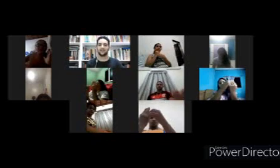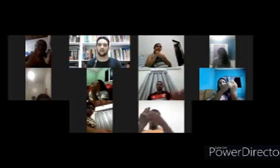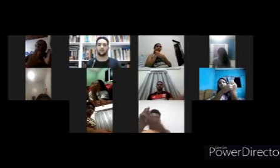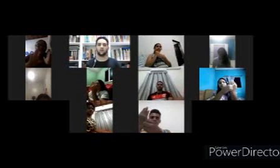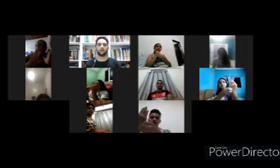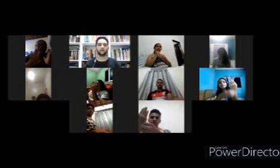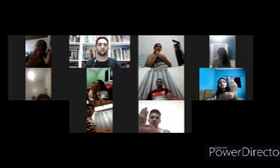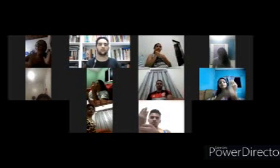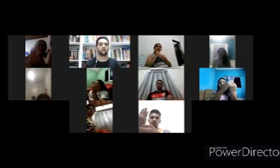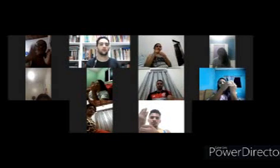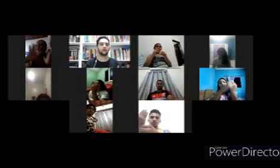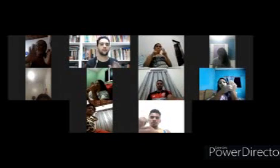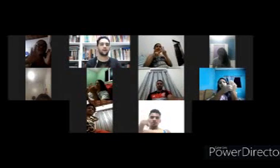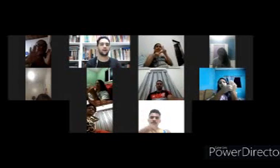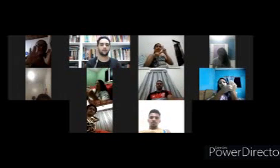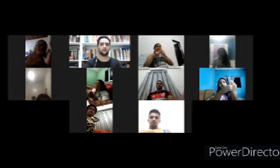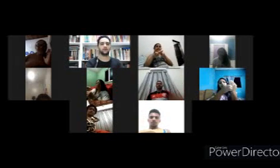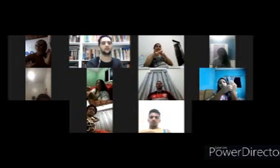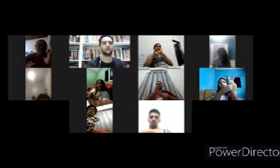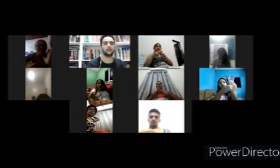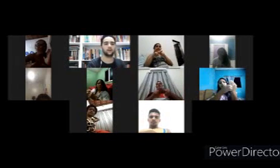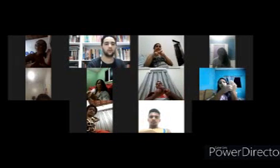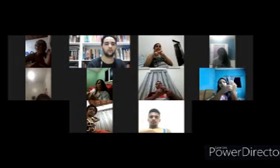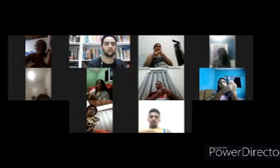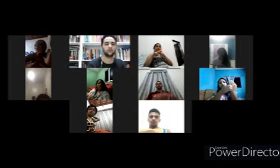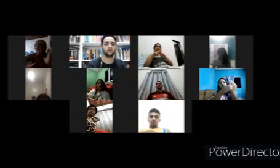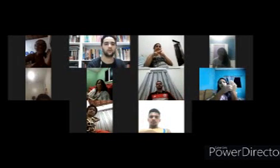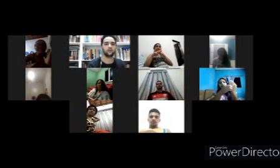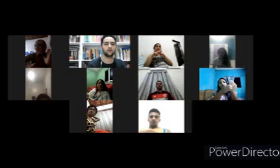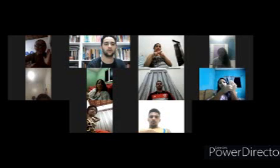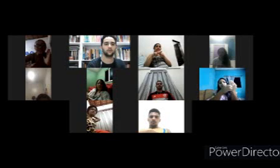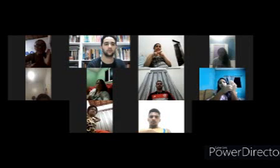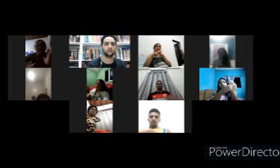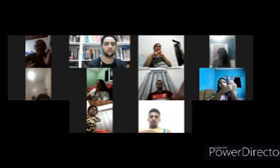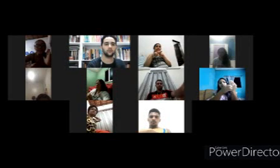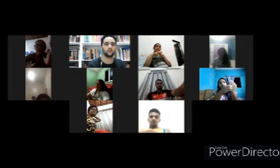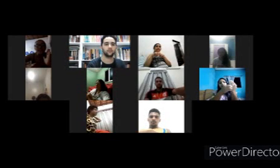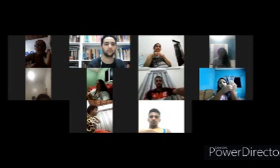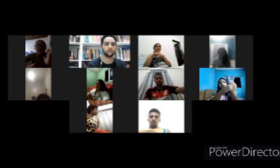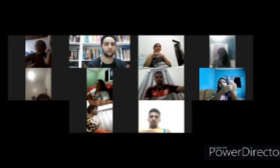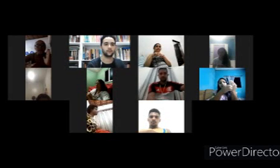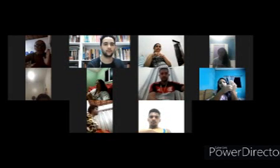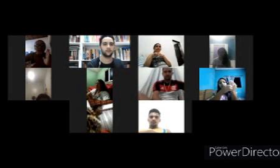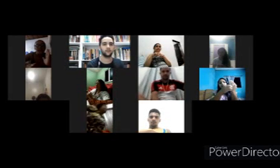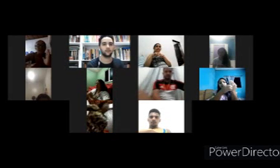Cadeira, que é o mesmo. Quer falar? Pode falar. Deixa eu abrir aqui teu som. Pronto. Porque eu